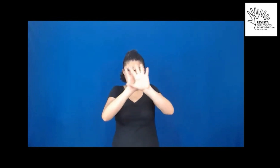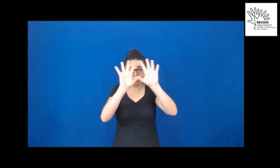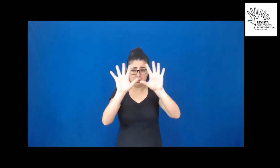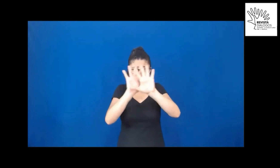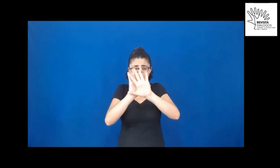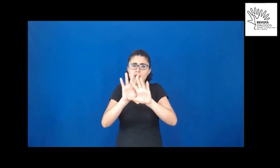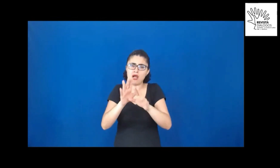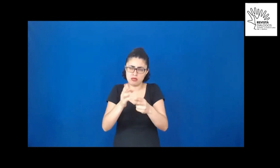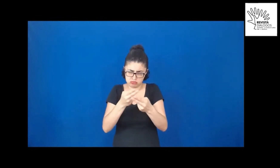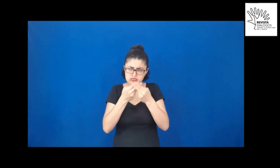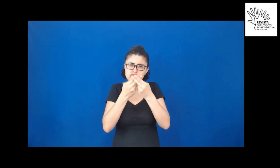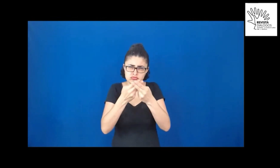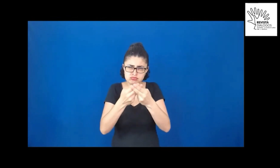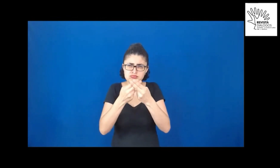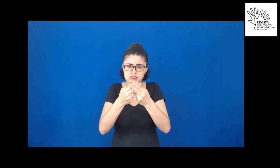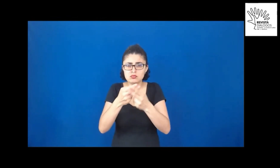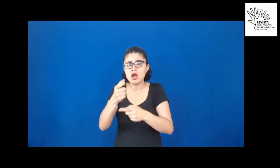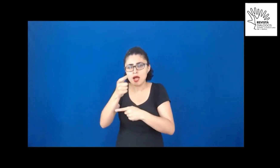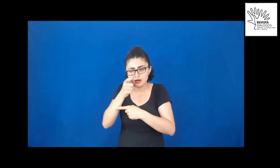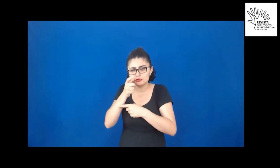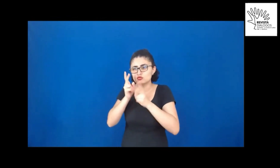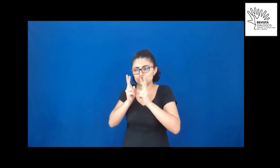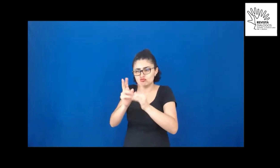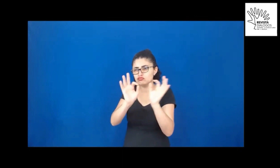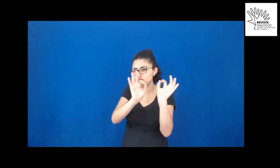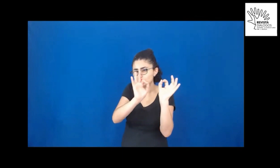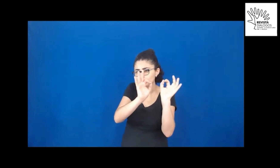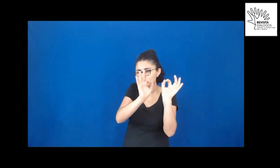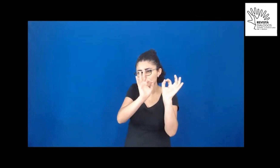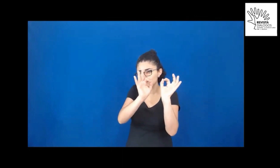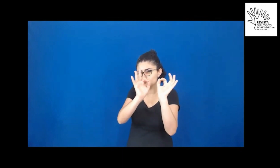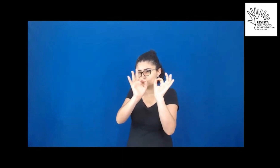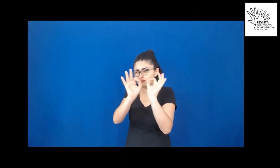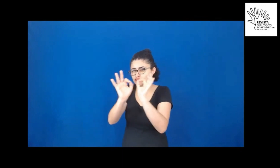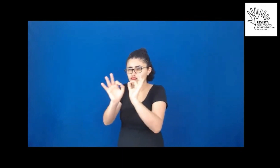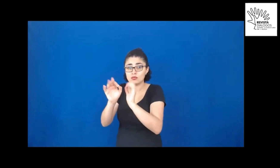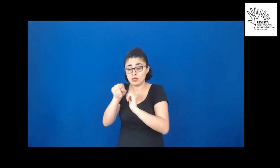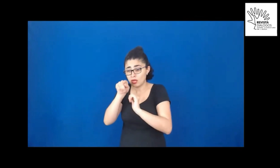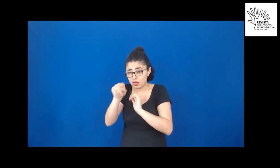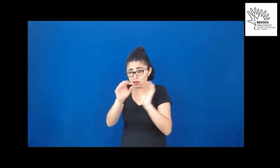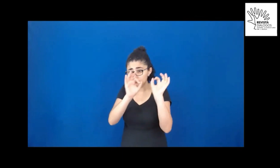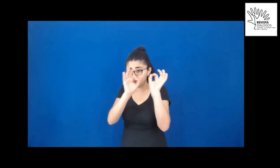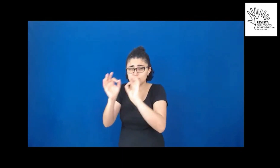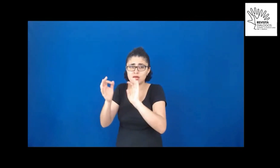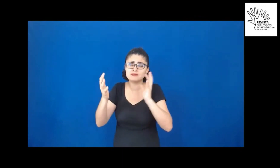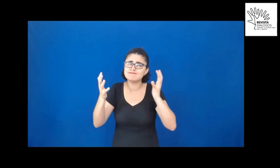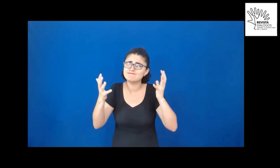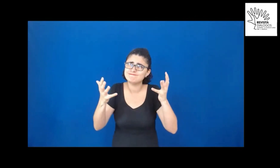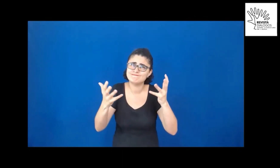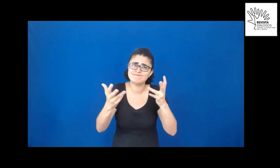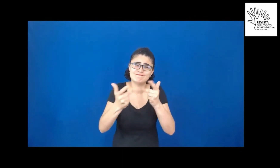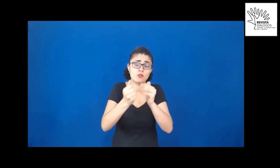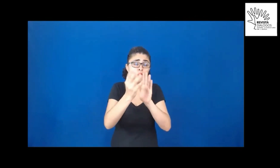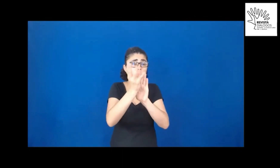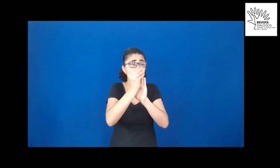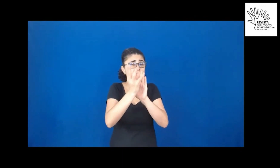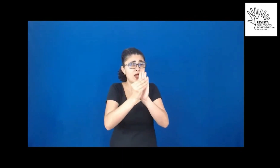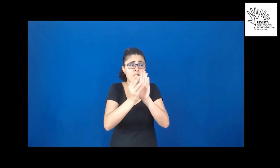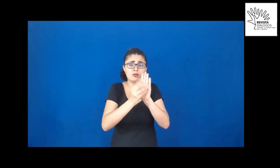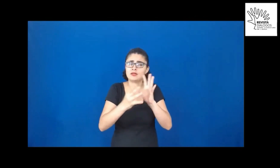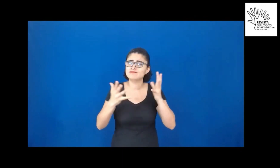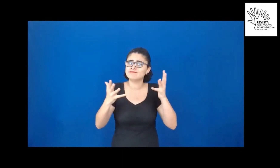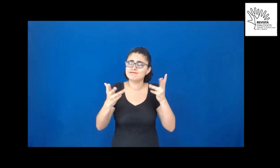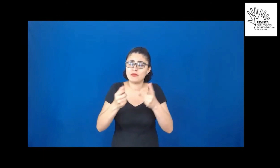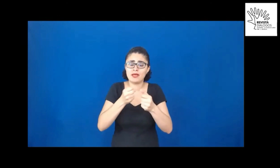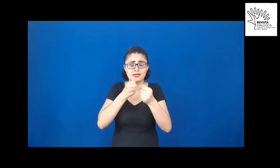da imagem. Mas tenham paciência e assistam toda a entrevista que possui um conteúdo